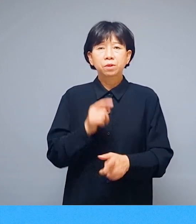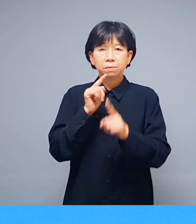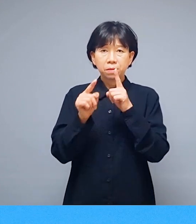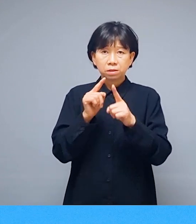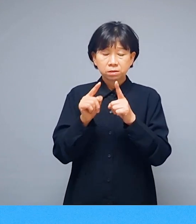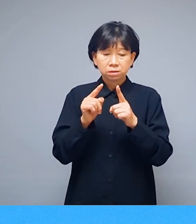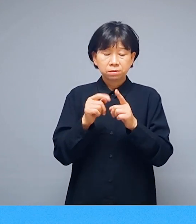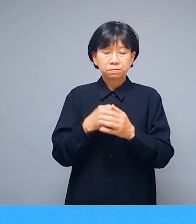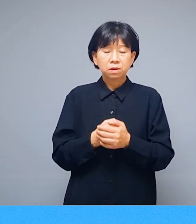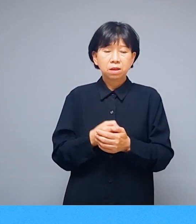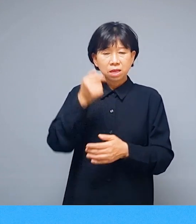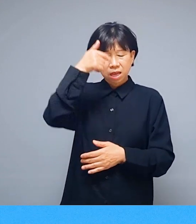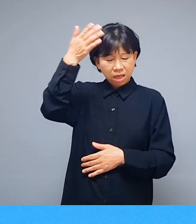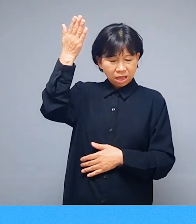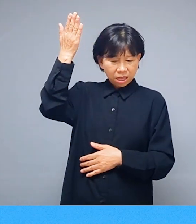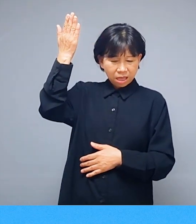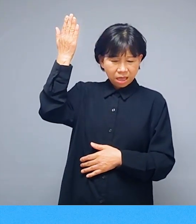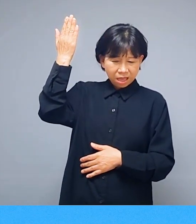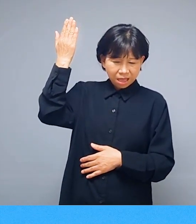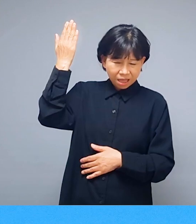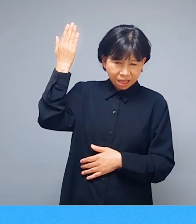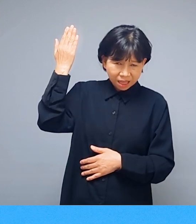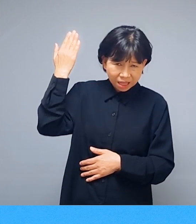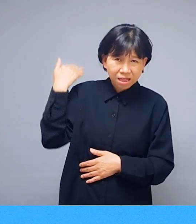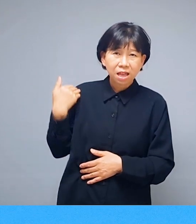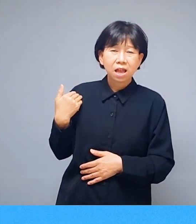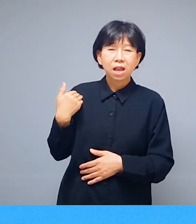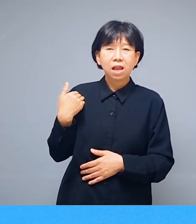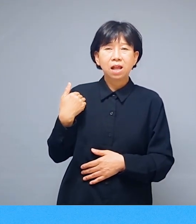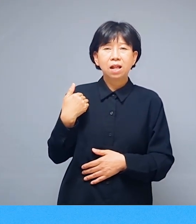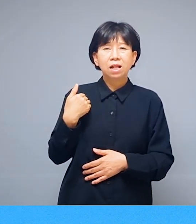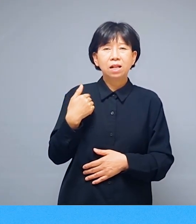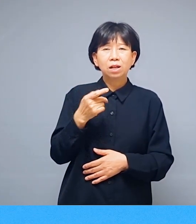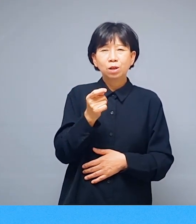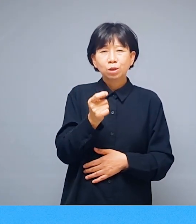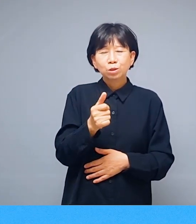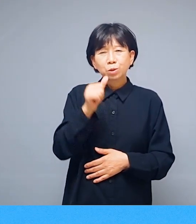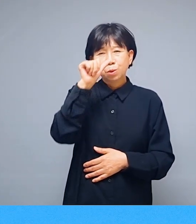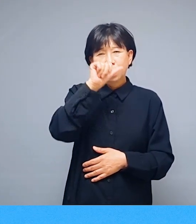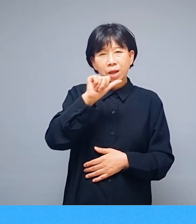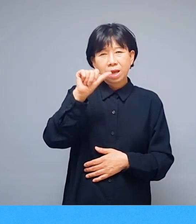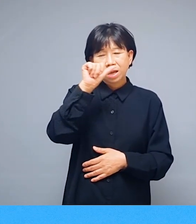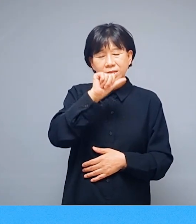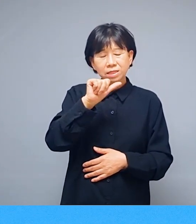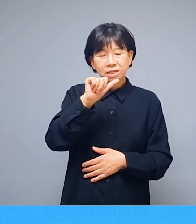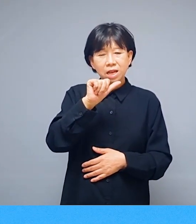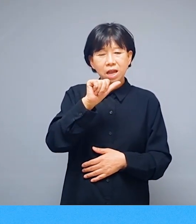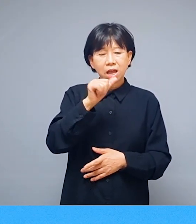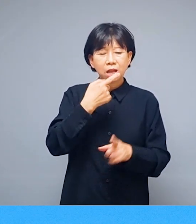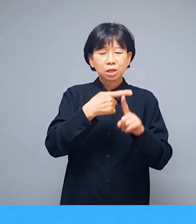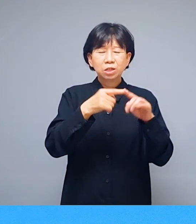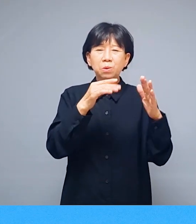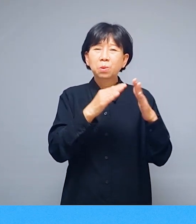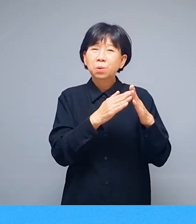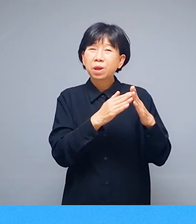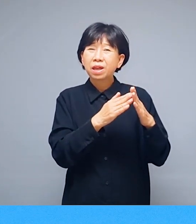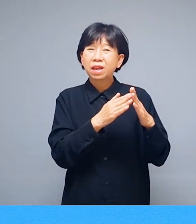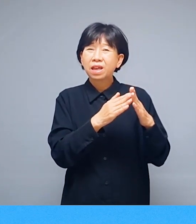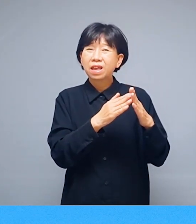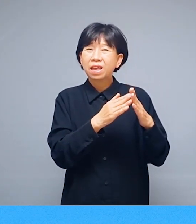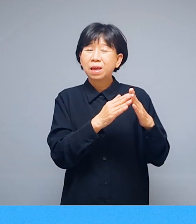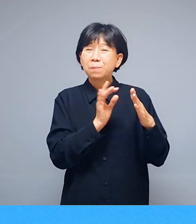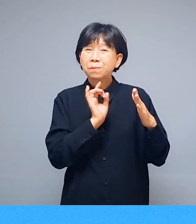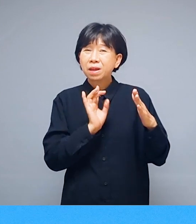말씀은요, 옛날 그 옛날에 소아시아 지역의 7교회 가운데 하나인 사도교회만을 향한